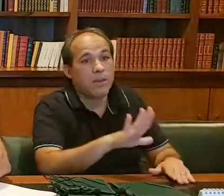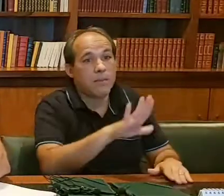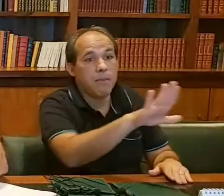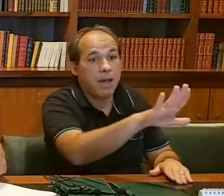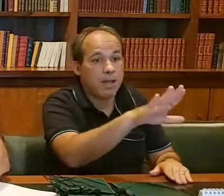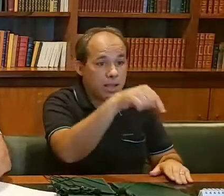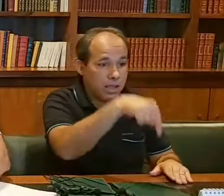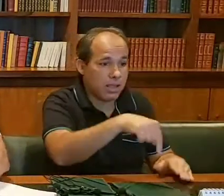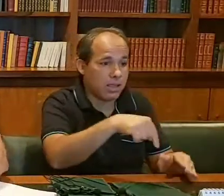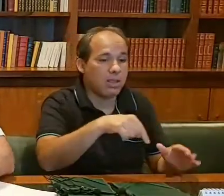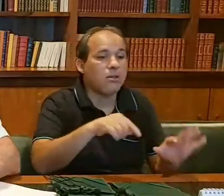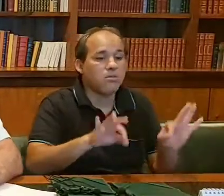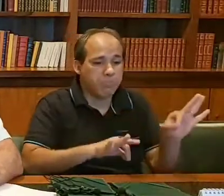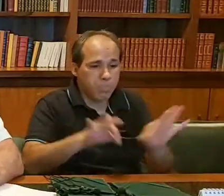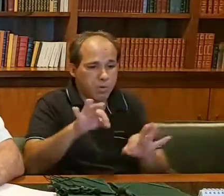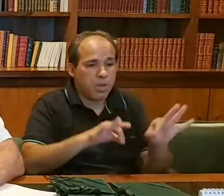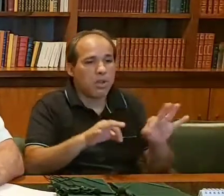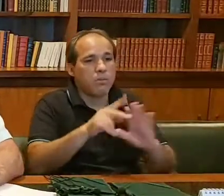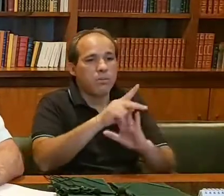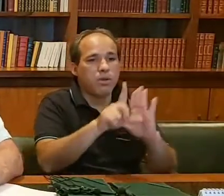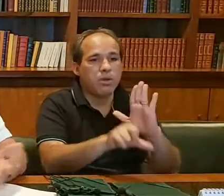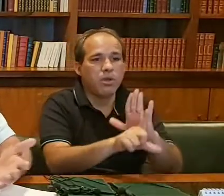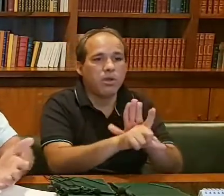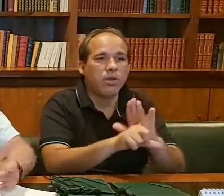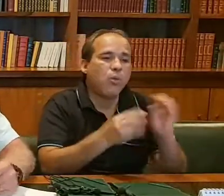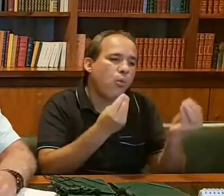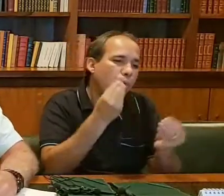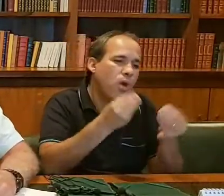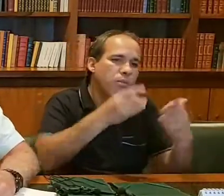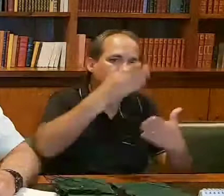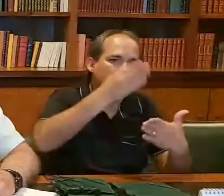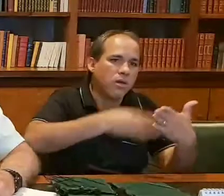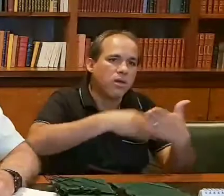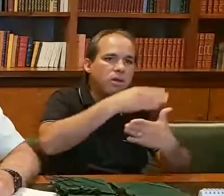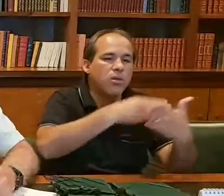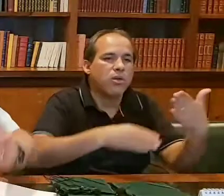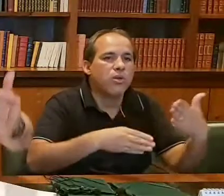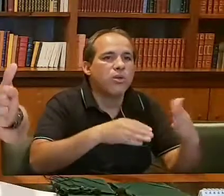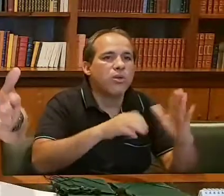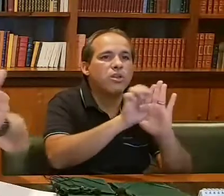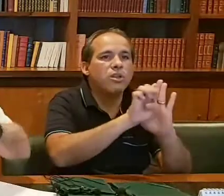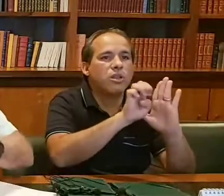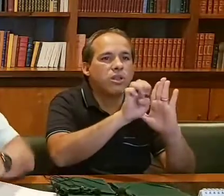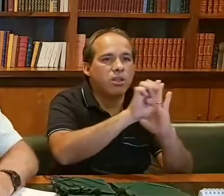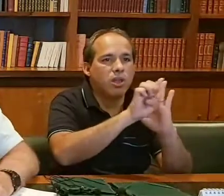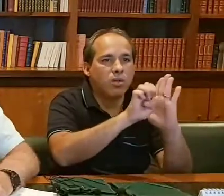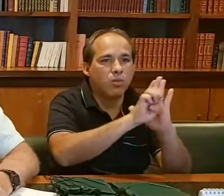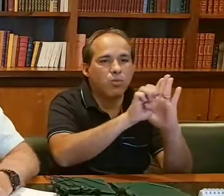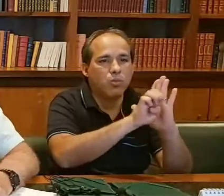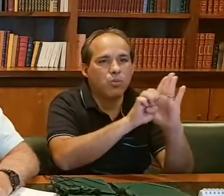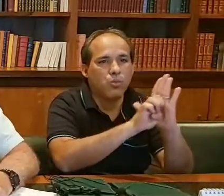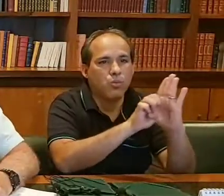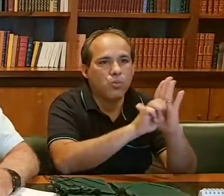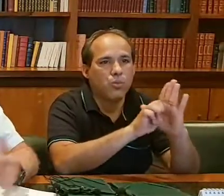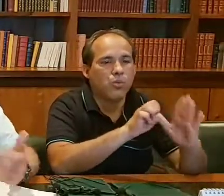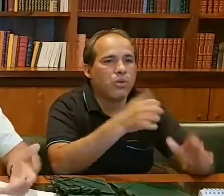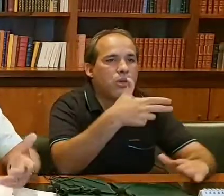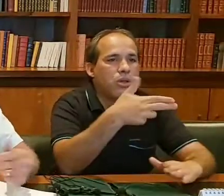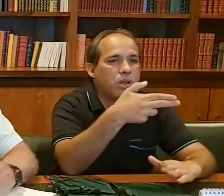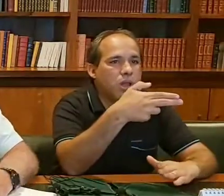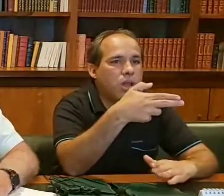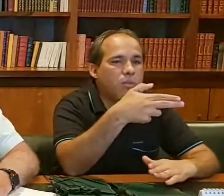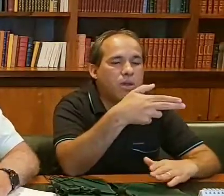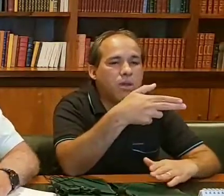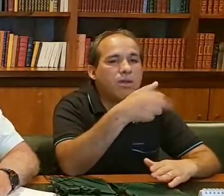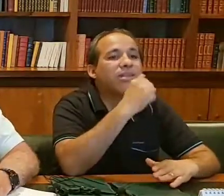botar em votação um projeto de lei que trata de revogar o Estatuto de Desarmamento. Está vendo a importância de você votar para deputado federal e senador?